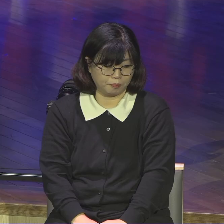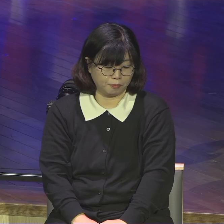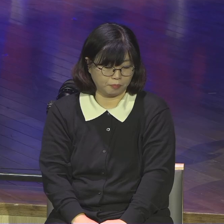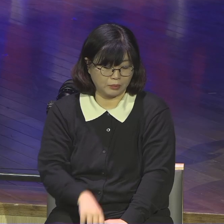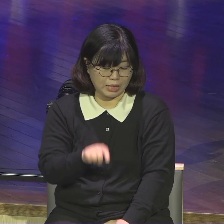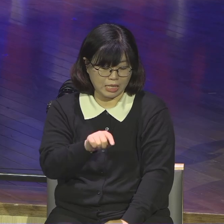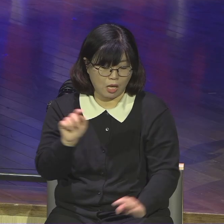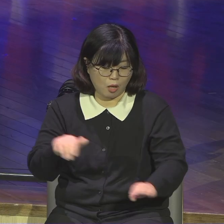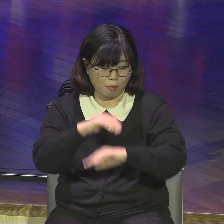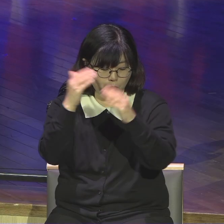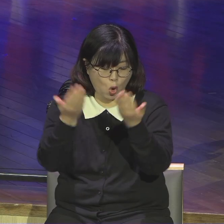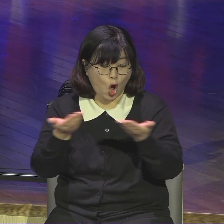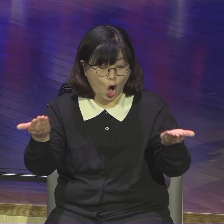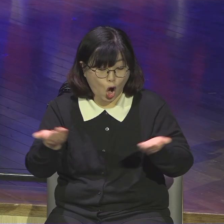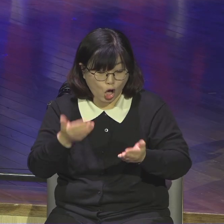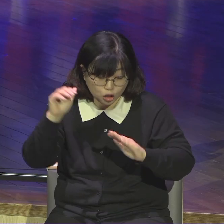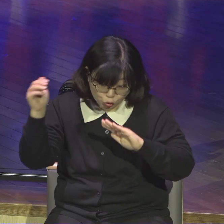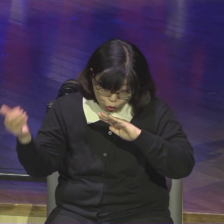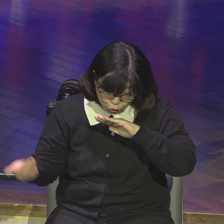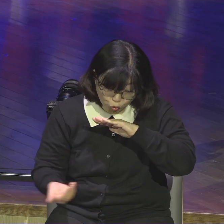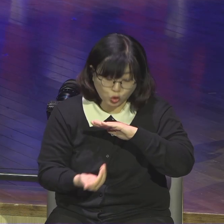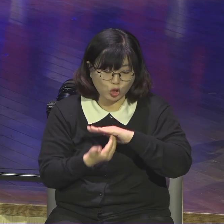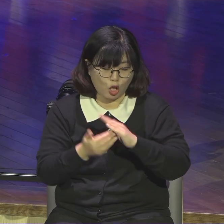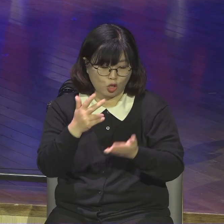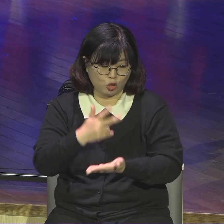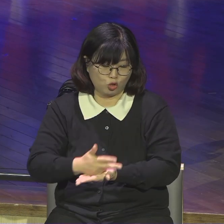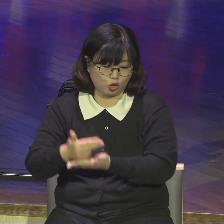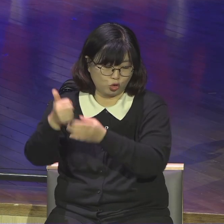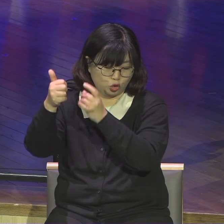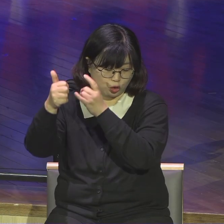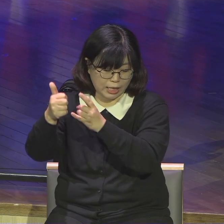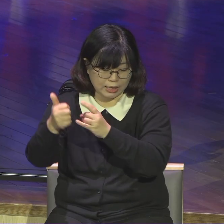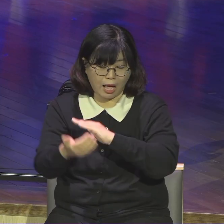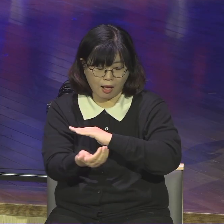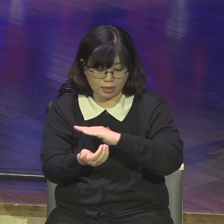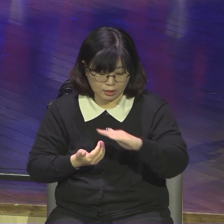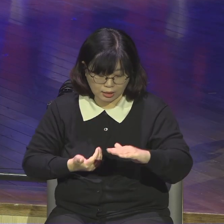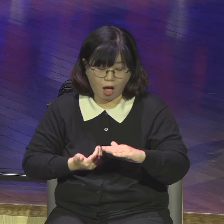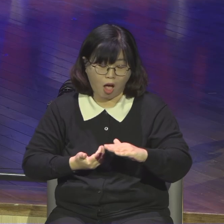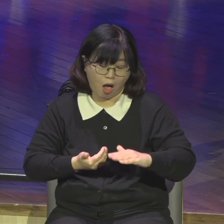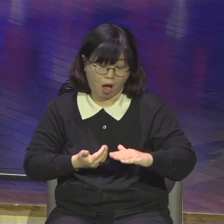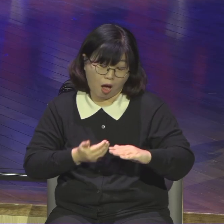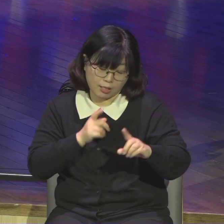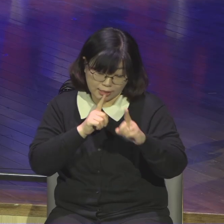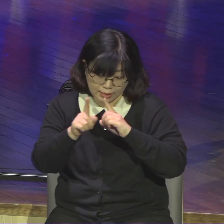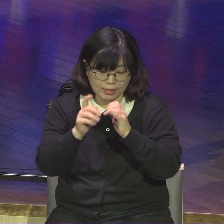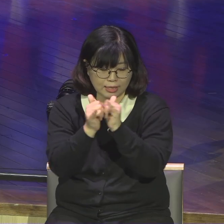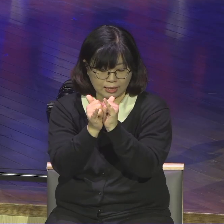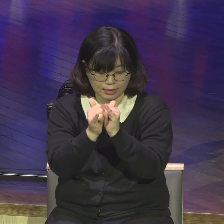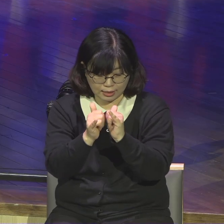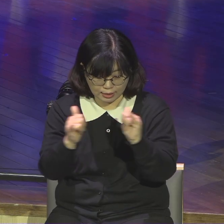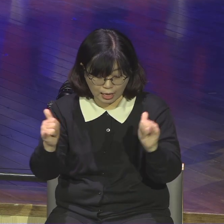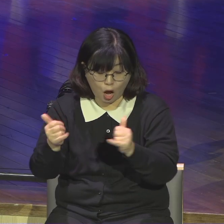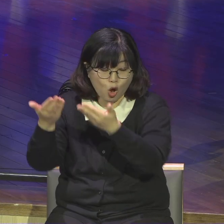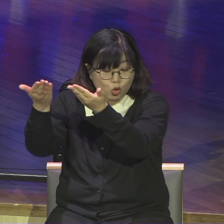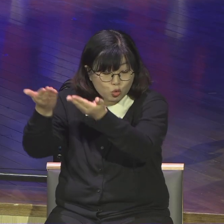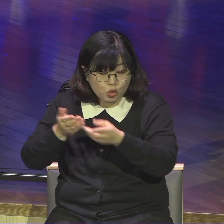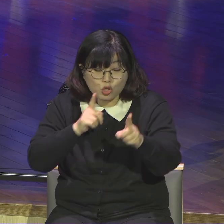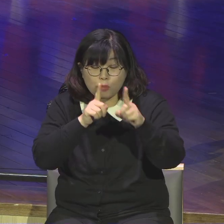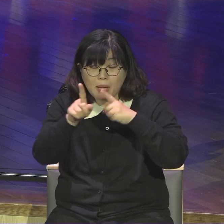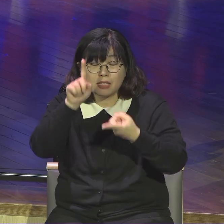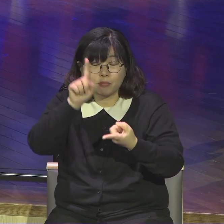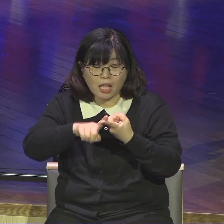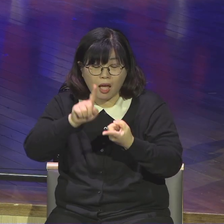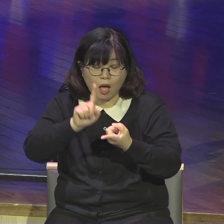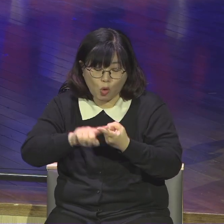이 모든 일이 된 것은 주께서 선지자요 하신